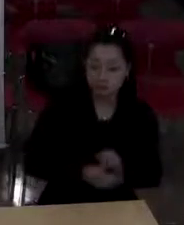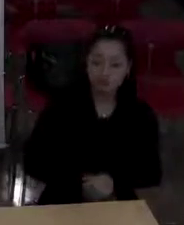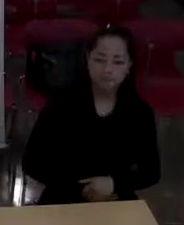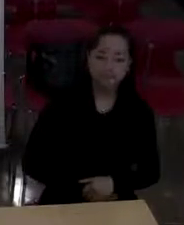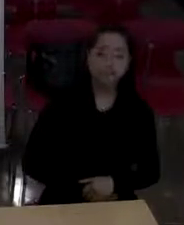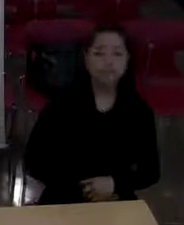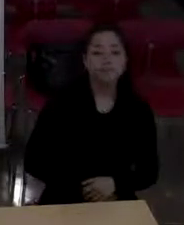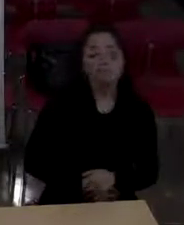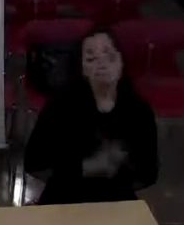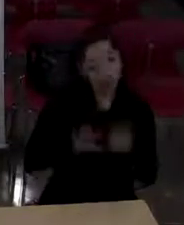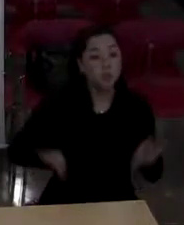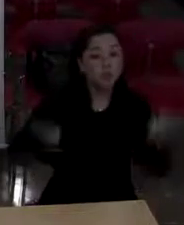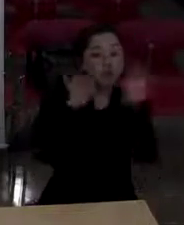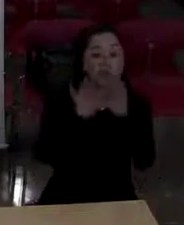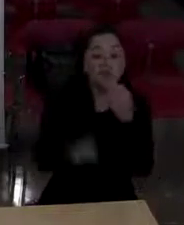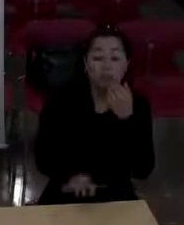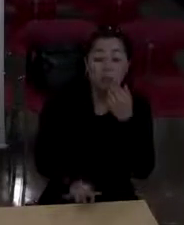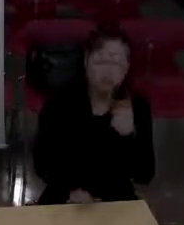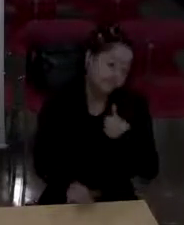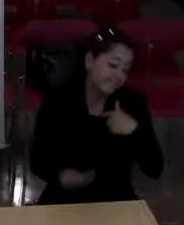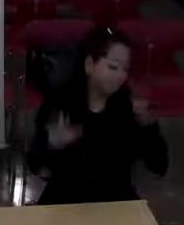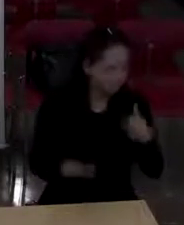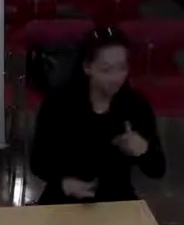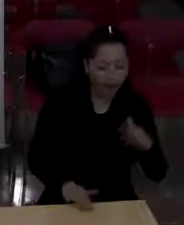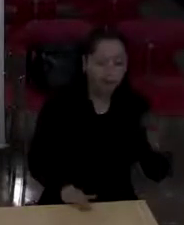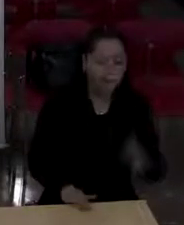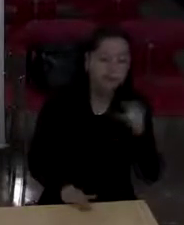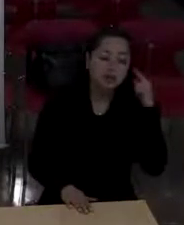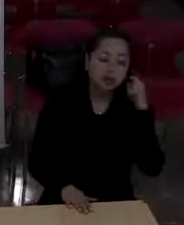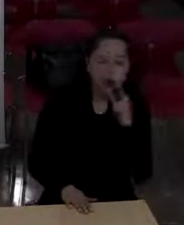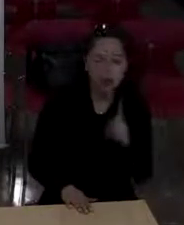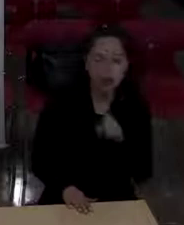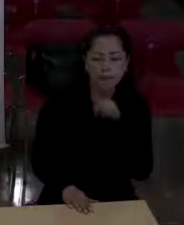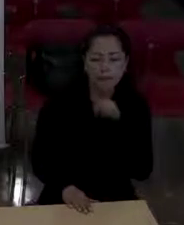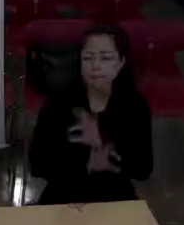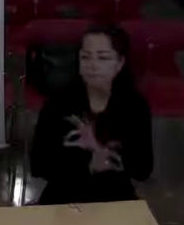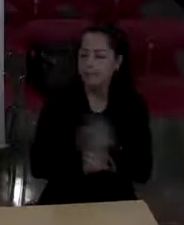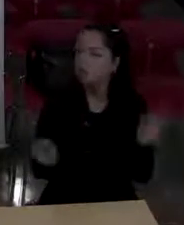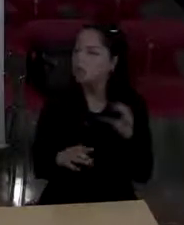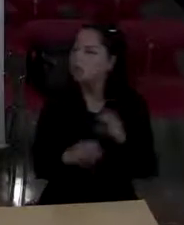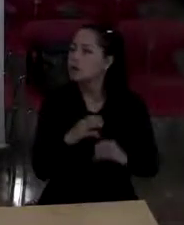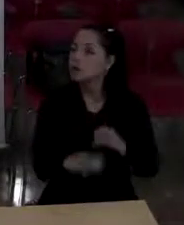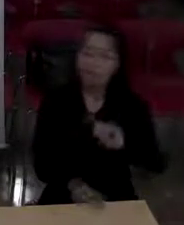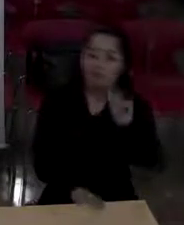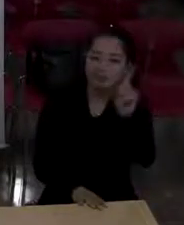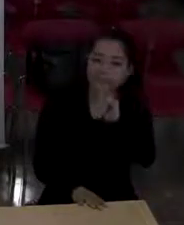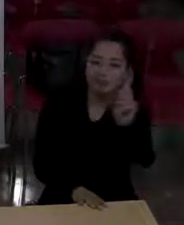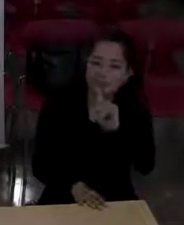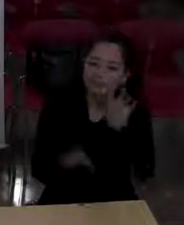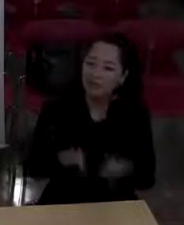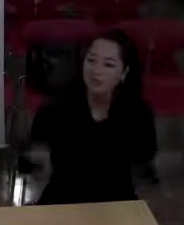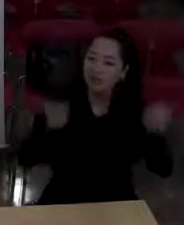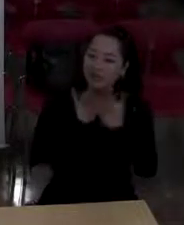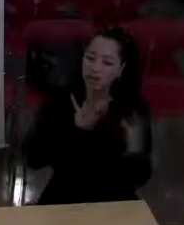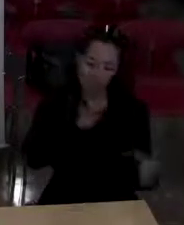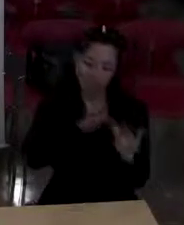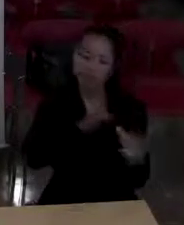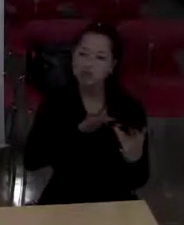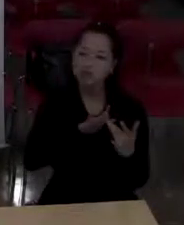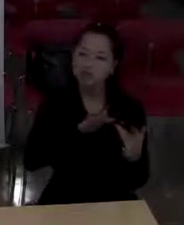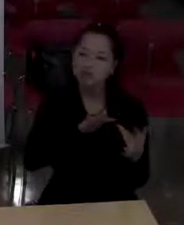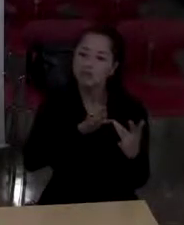se interrumpa la comunicación, sino, como vamos a ver más adelante a través de los videos, solamente el hecho de tener el contacto de